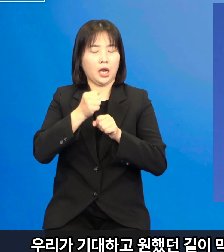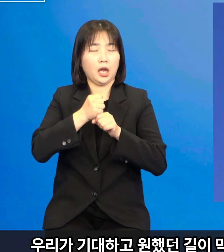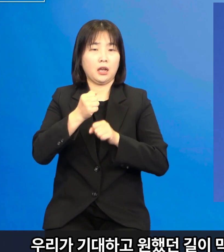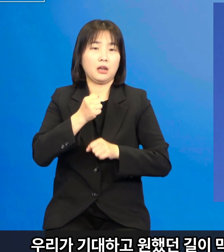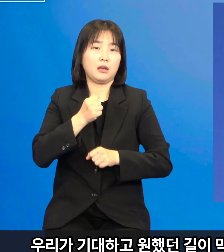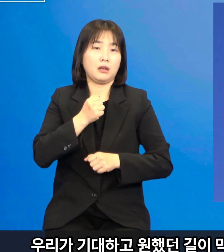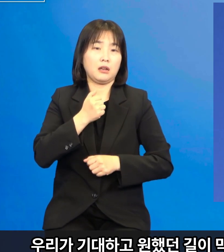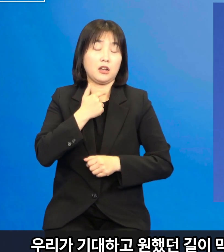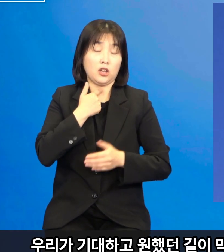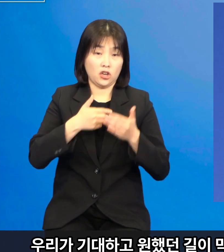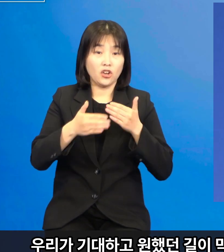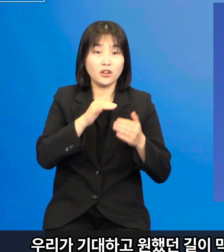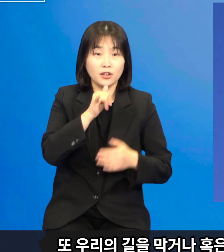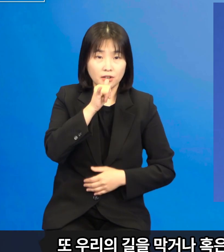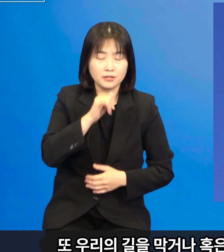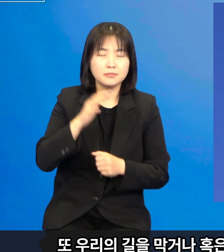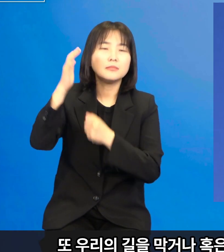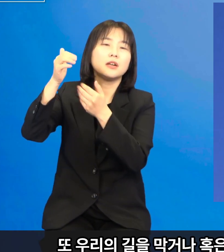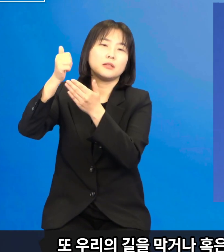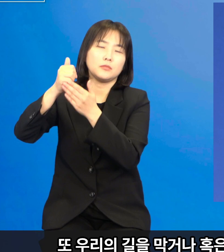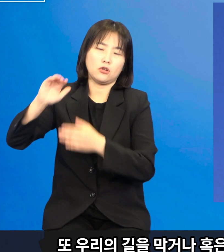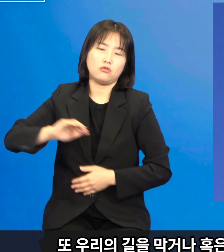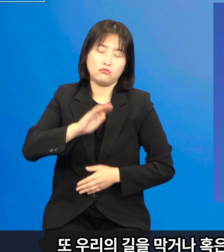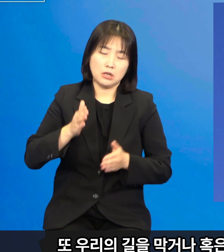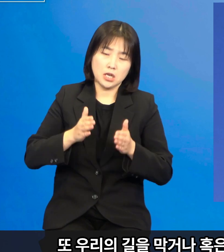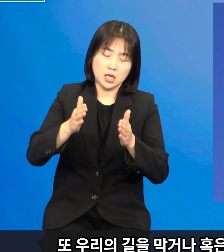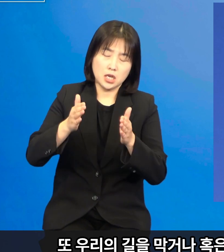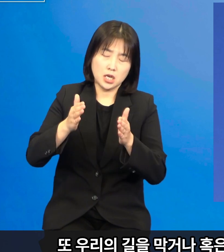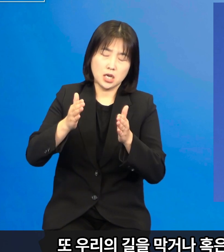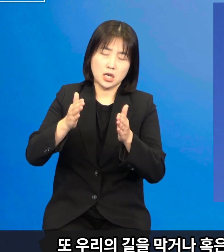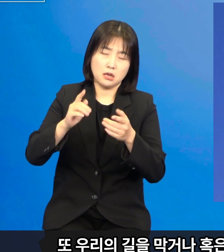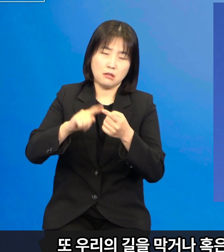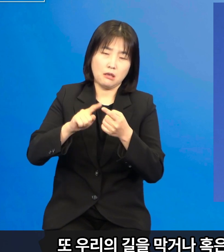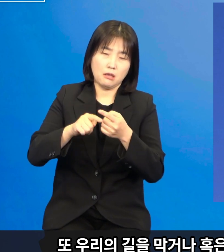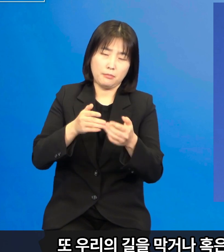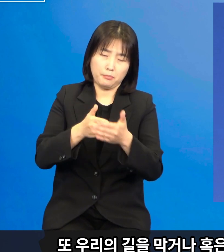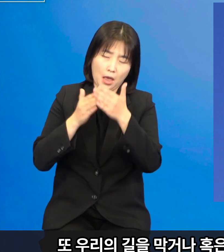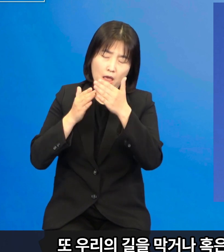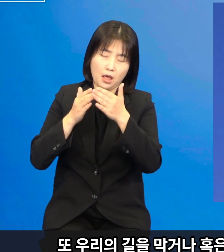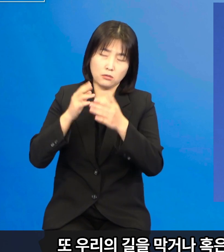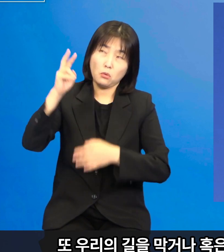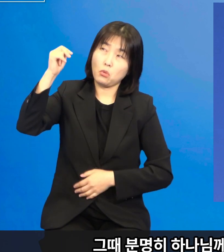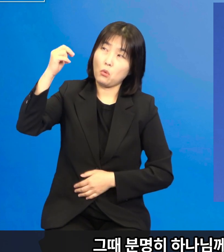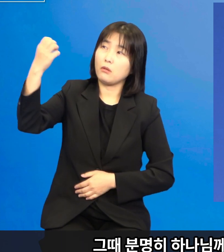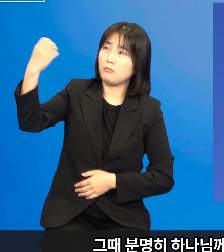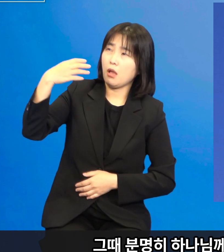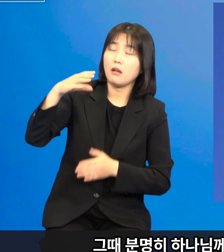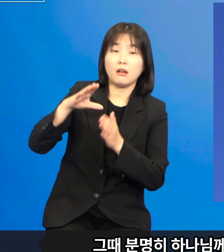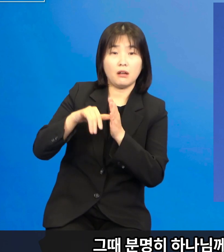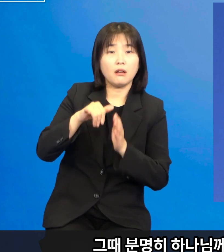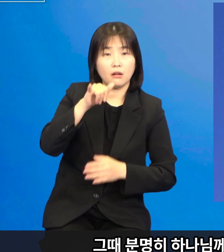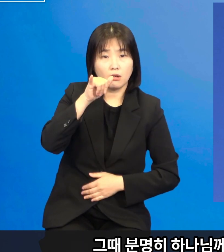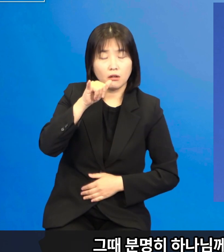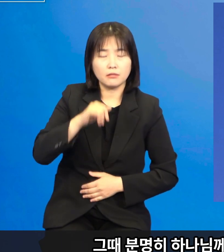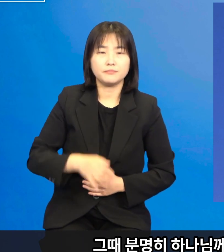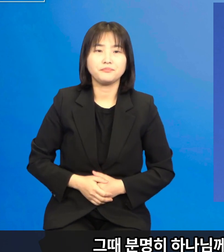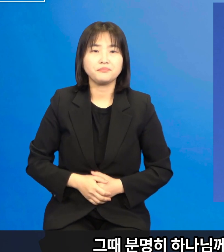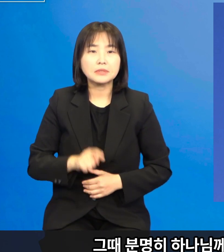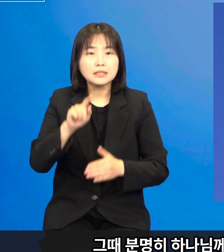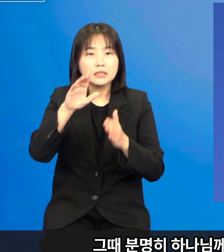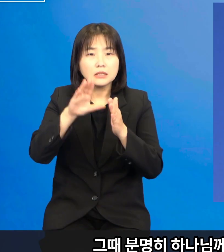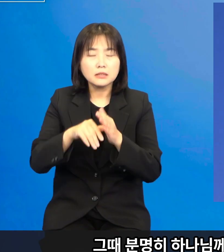경험하죠. 하나님께서 우리의 길을 막거나 혹은 노라고 하실 때가 있어요. 근데 그때